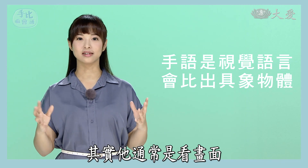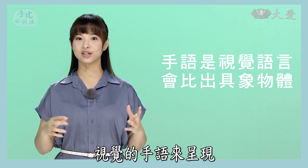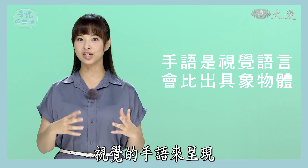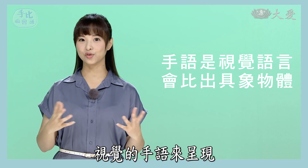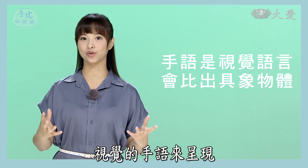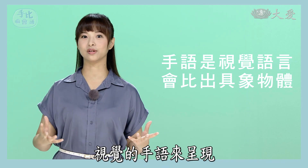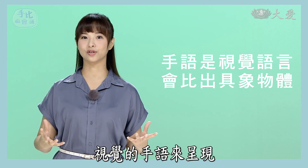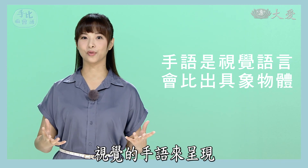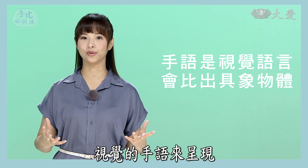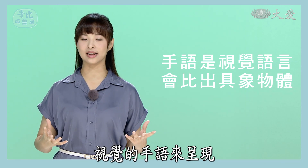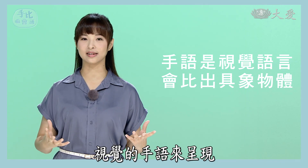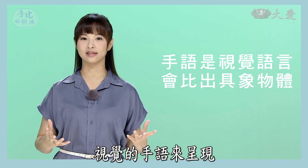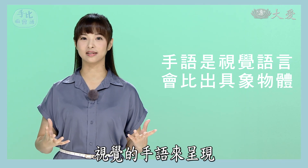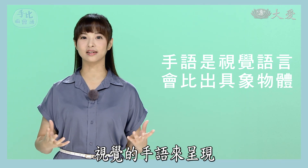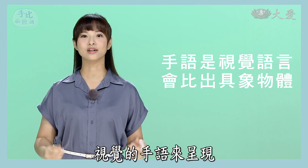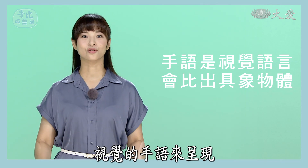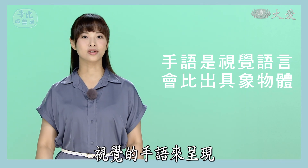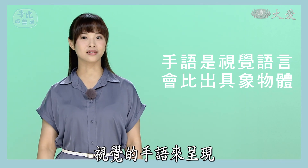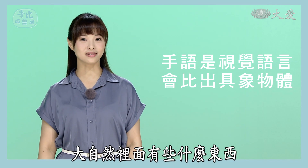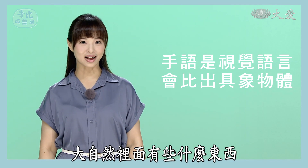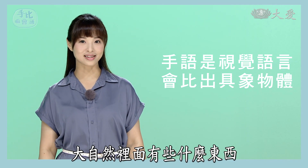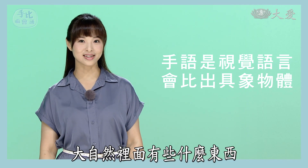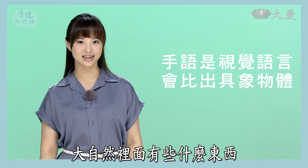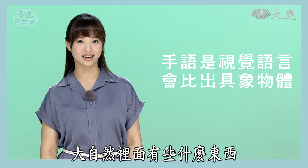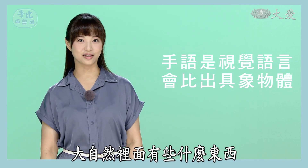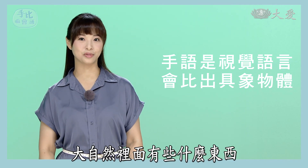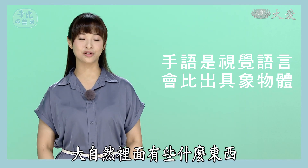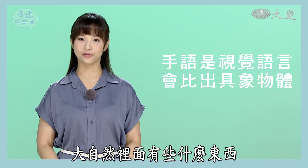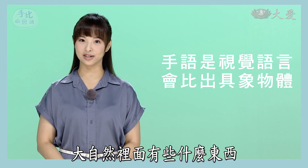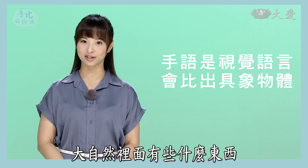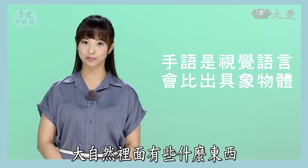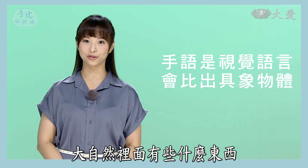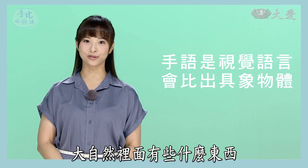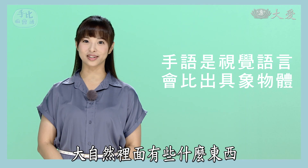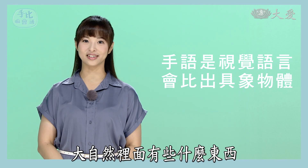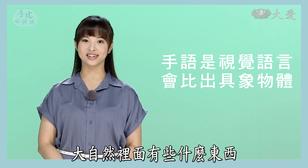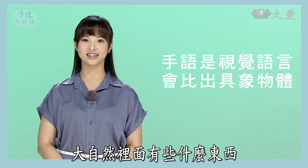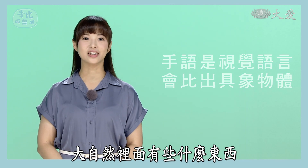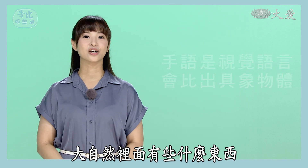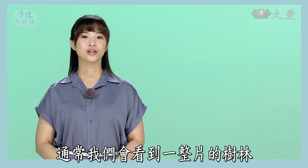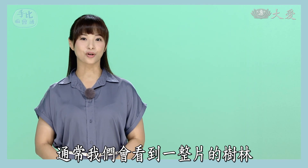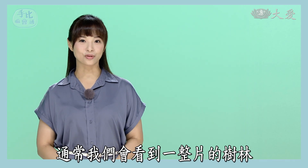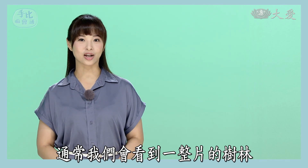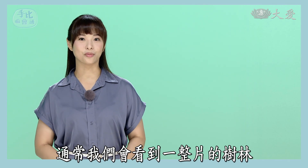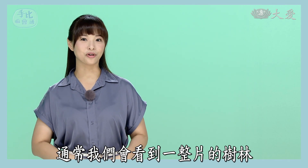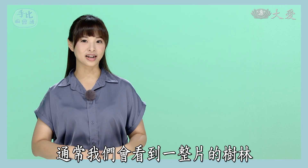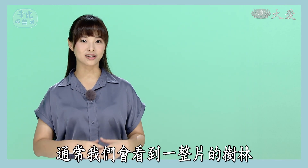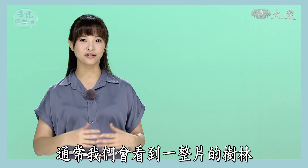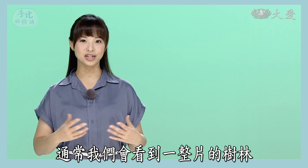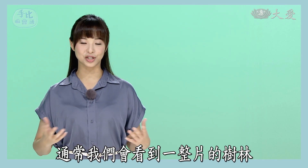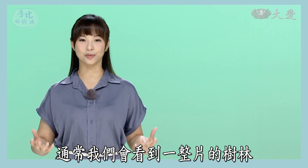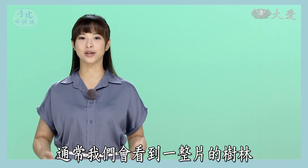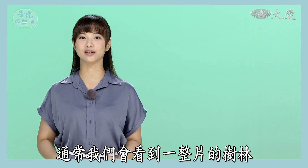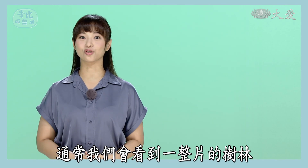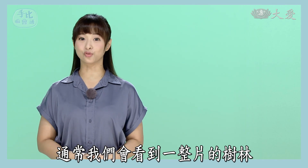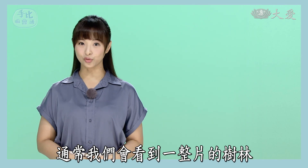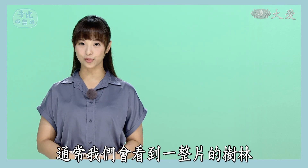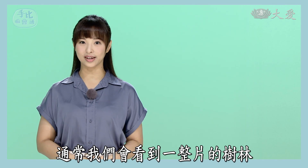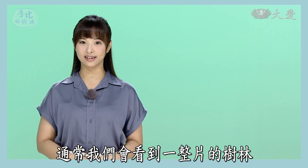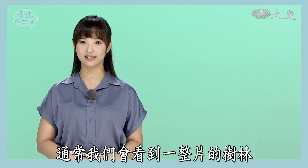视觉的手语来呈现，所以大自然里面有些什么东西呢？通常我们会看到一整片的树林，